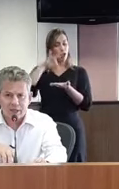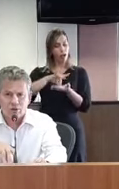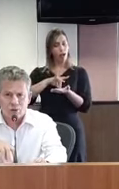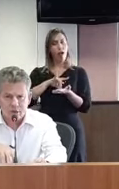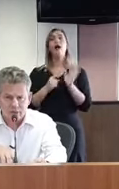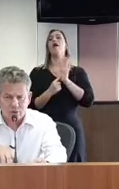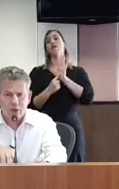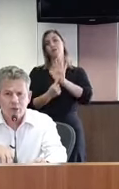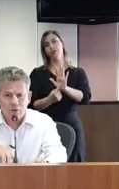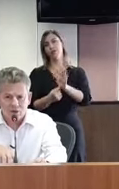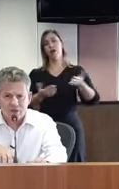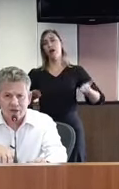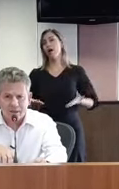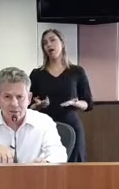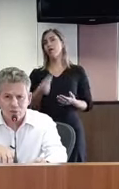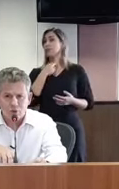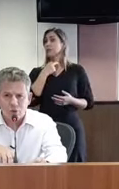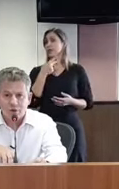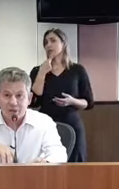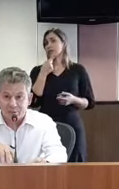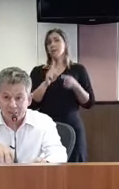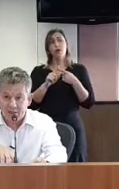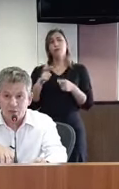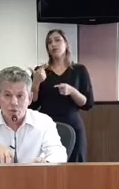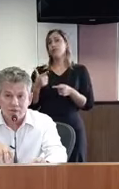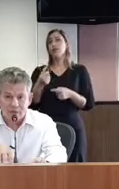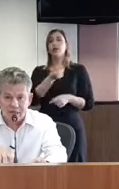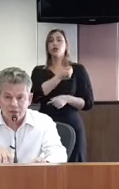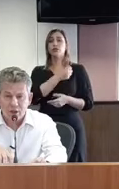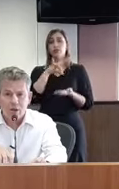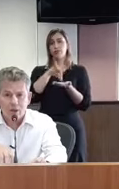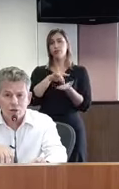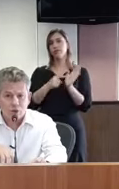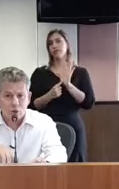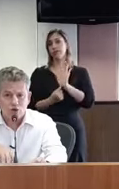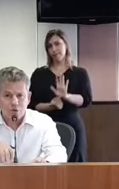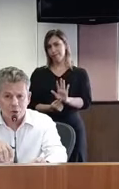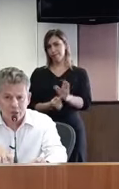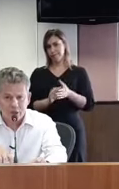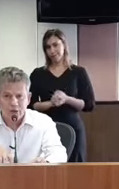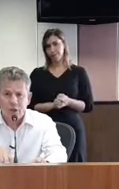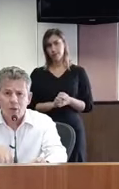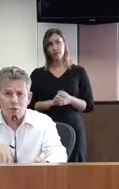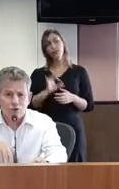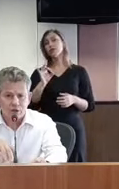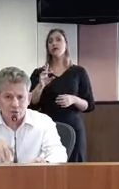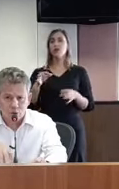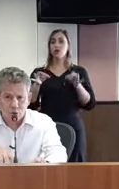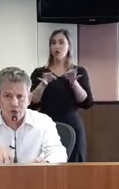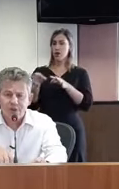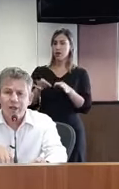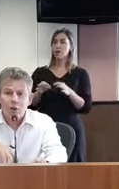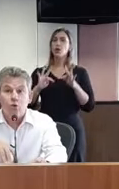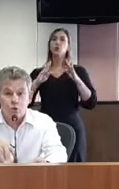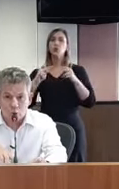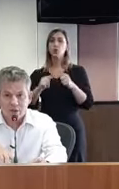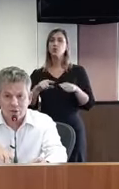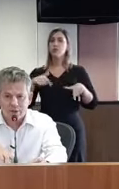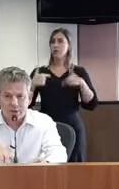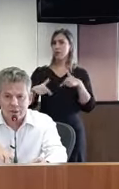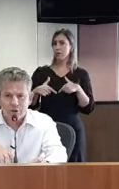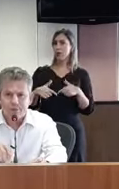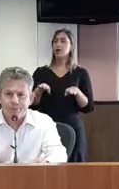tivermos dados concretos, nós falaremos com transparência e com a verdade, não só com os poderes, com os servidores e com